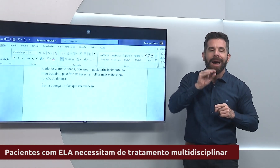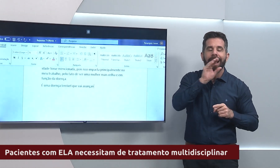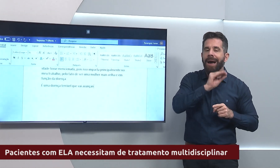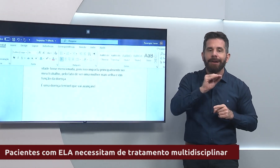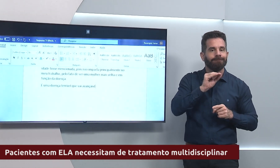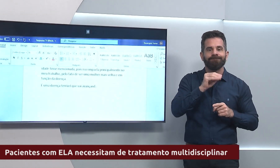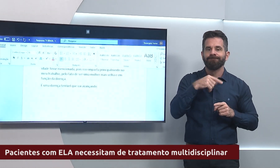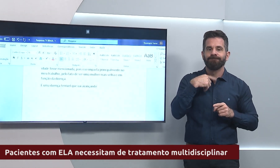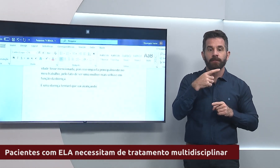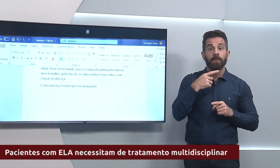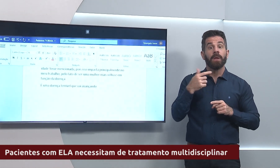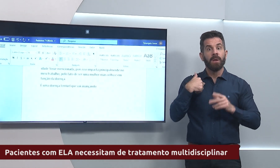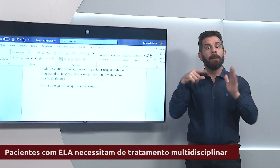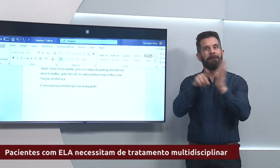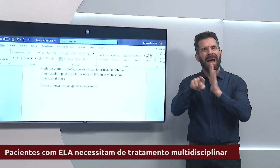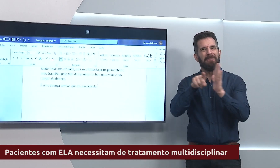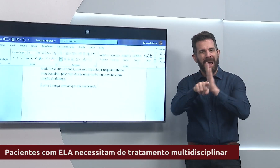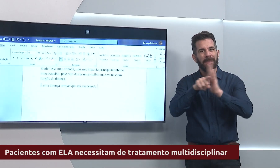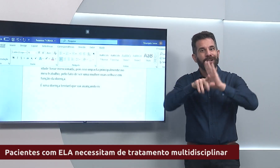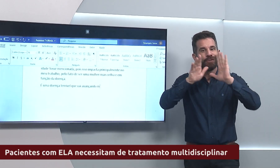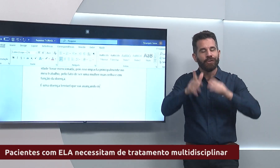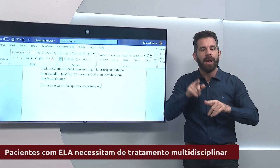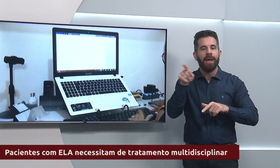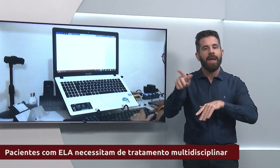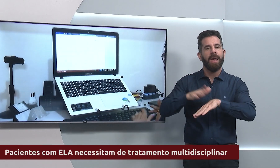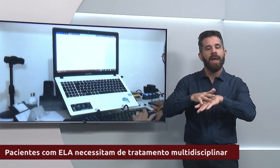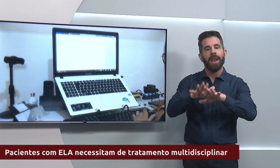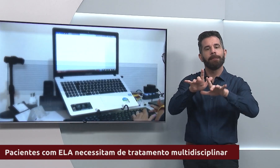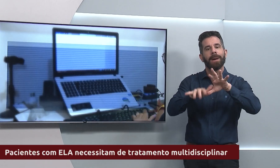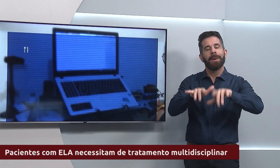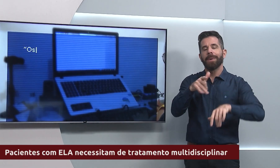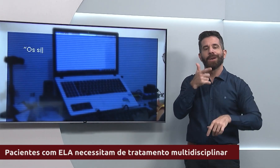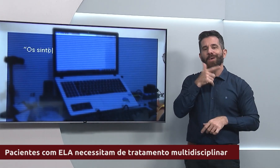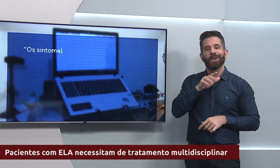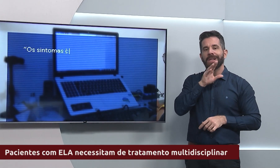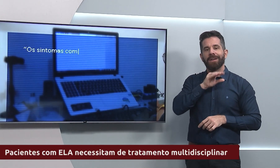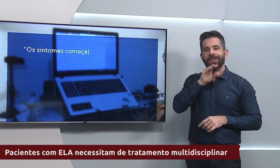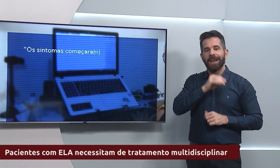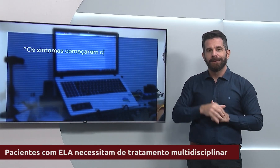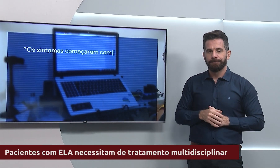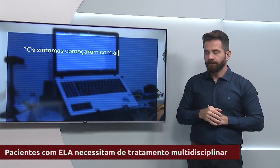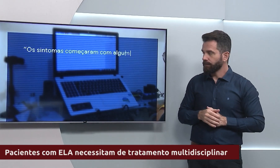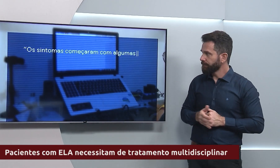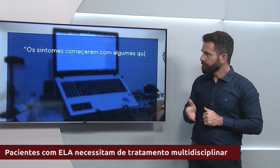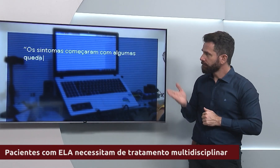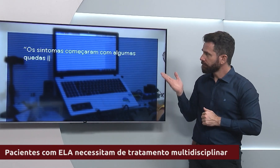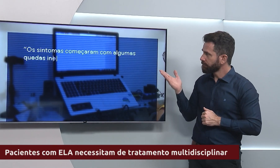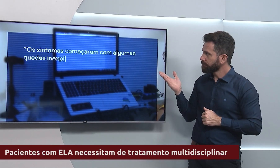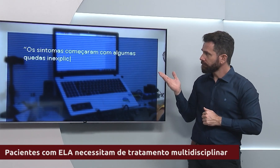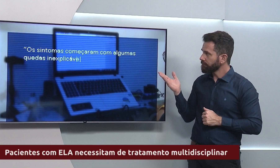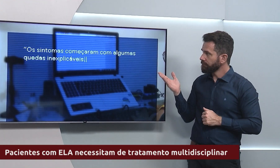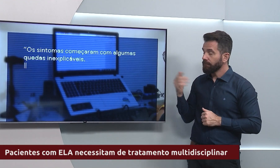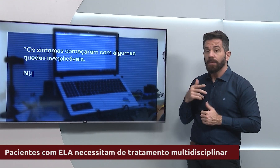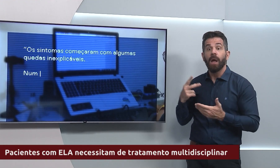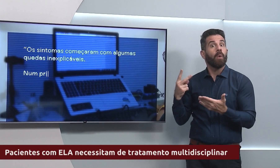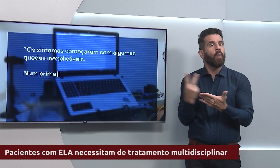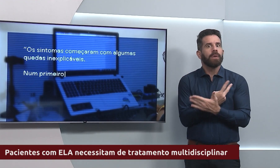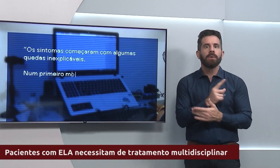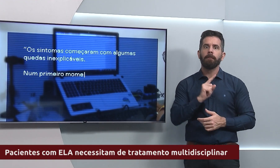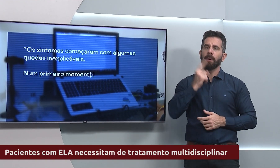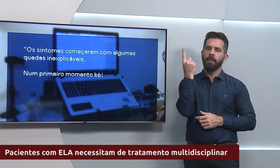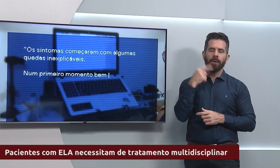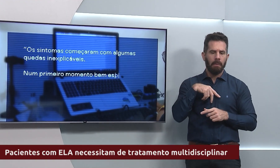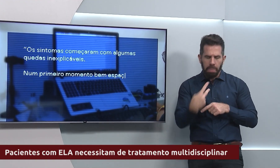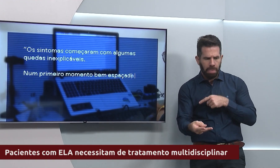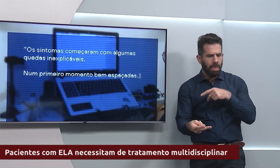ela respondeu às nossas perguntas por escrito. Os sintomas começaram com algumas quedas inexplicáveis, num primeiro momento